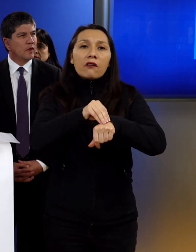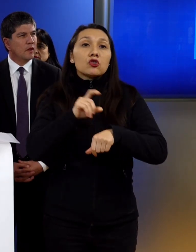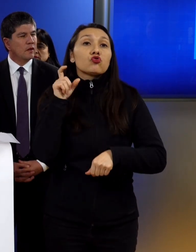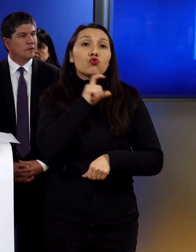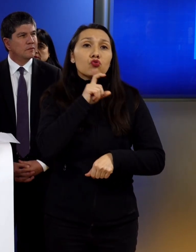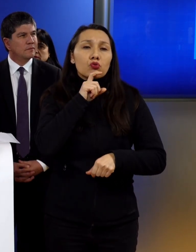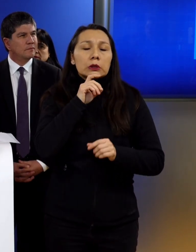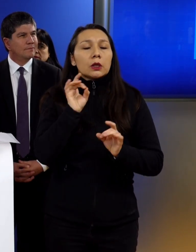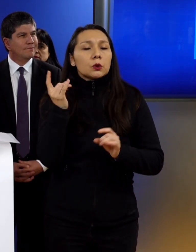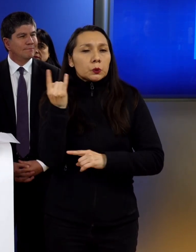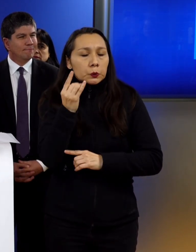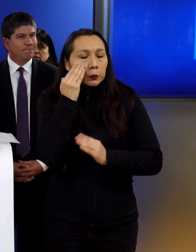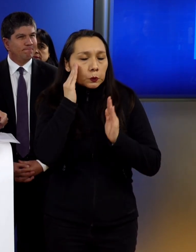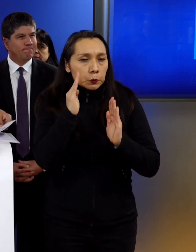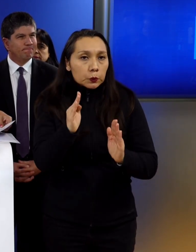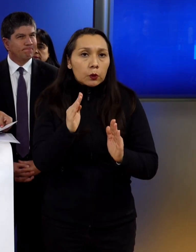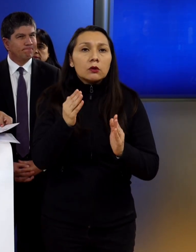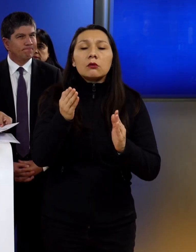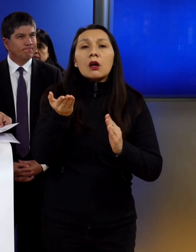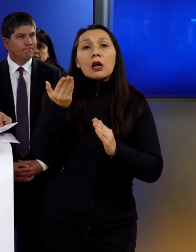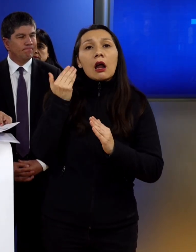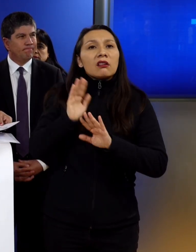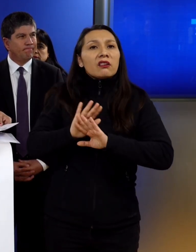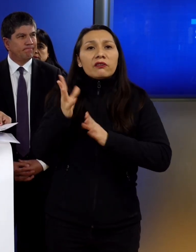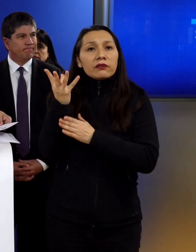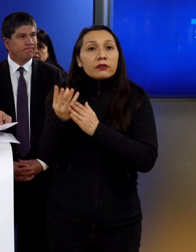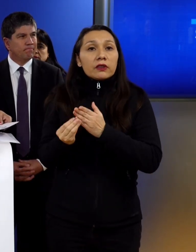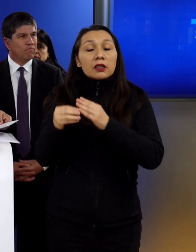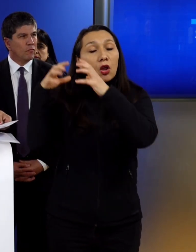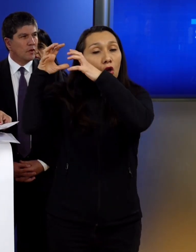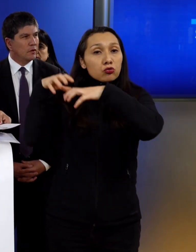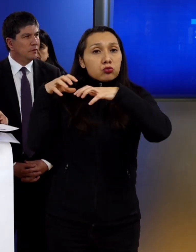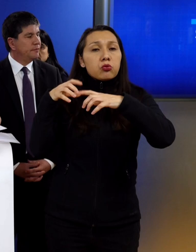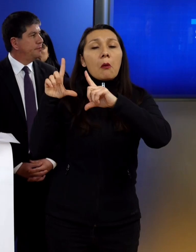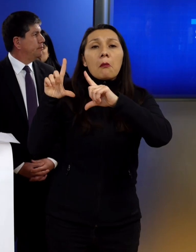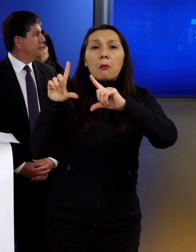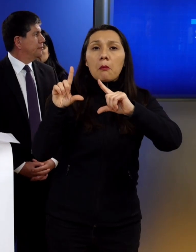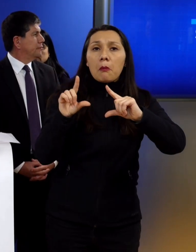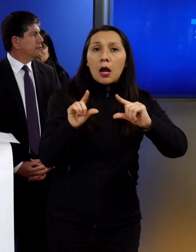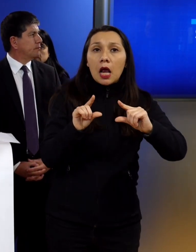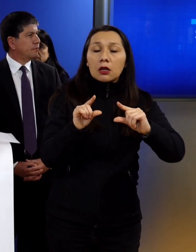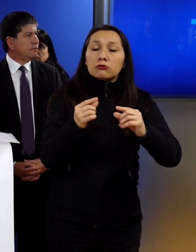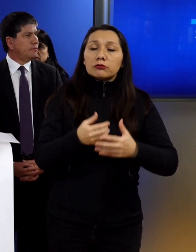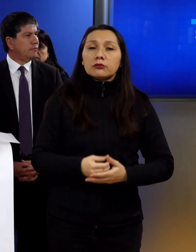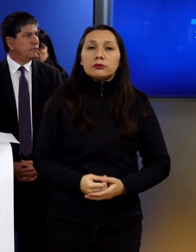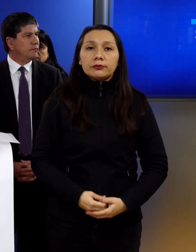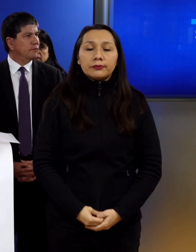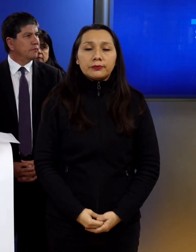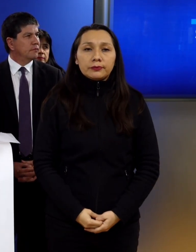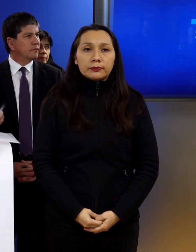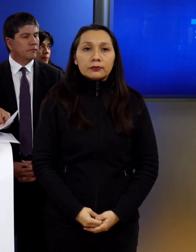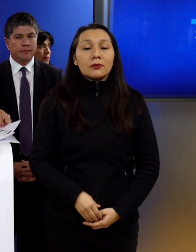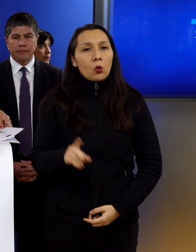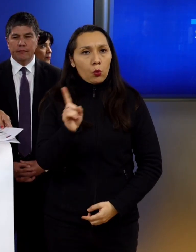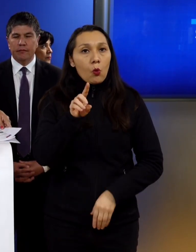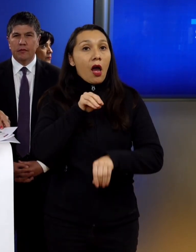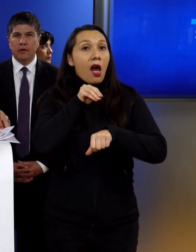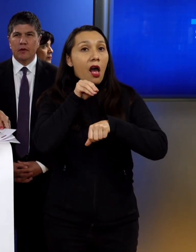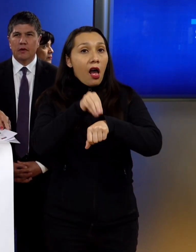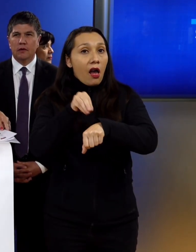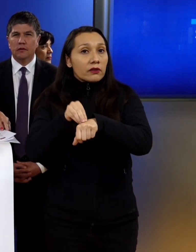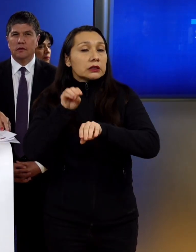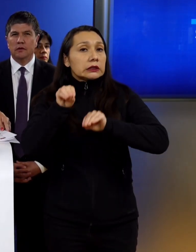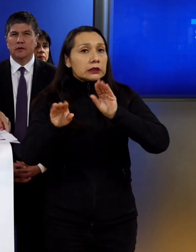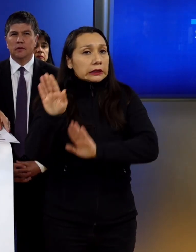en la zona sur. ¿Estas fueron levantadas ya que usted señala que este sistema frontal va en declive y se está retirando? No, las alertas